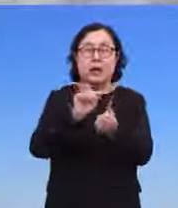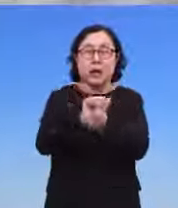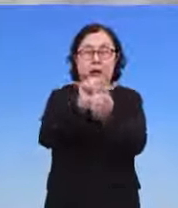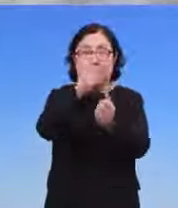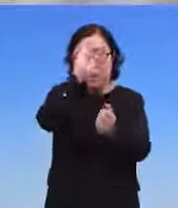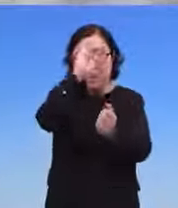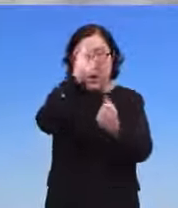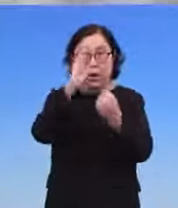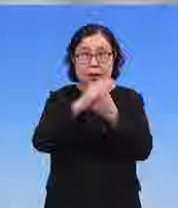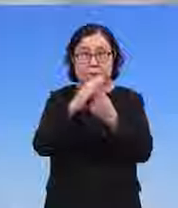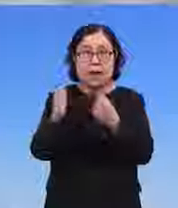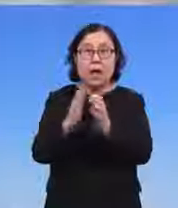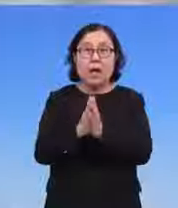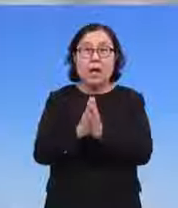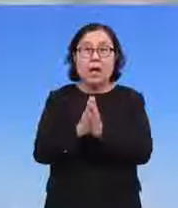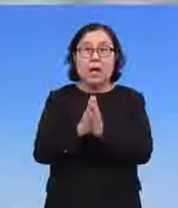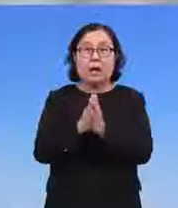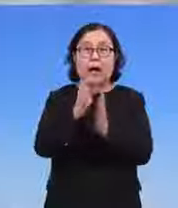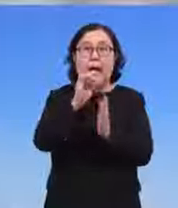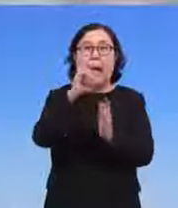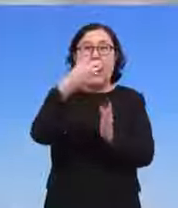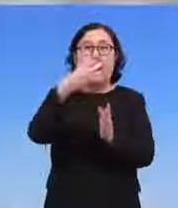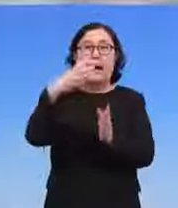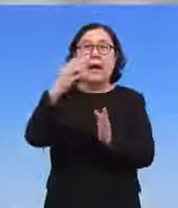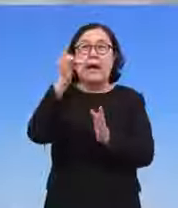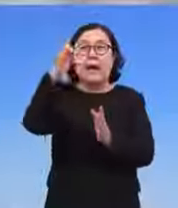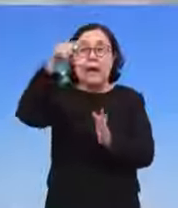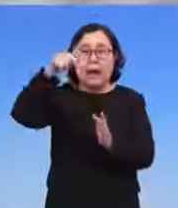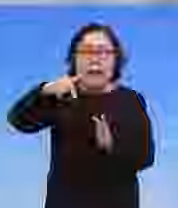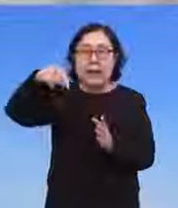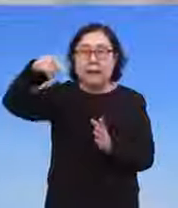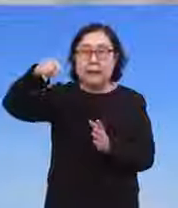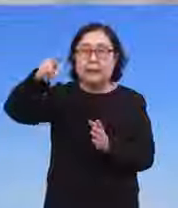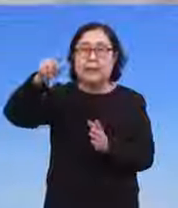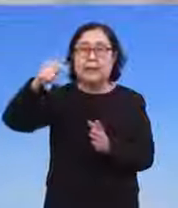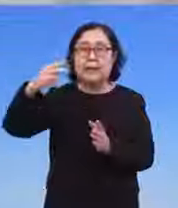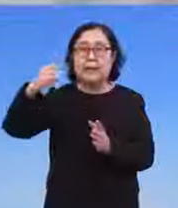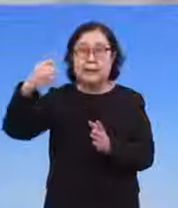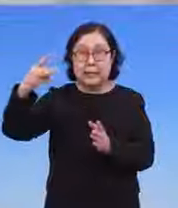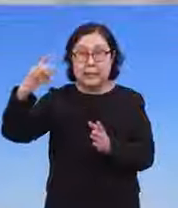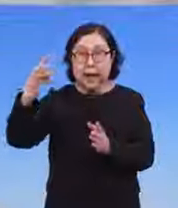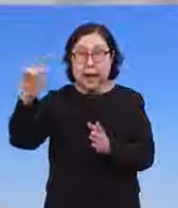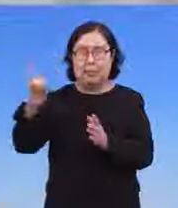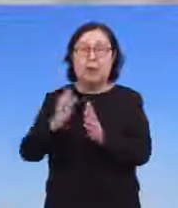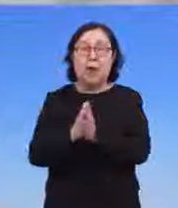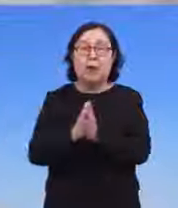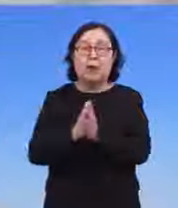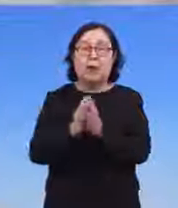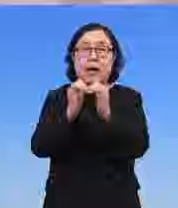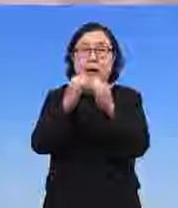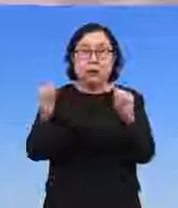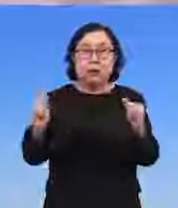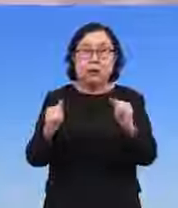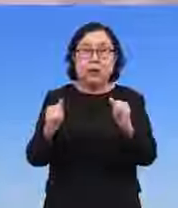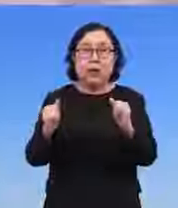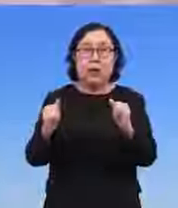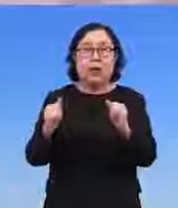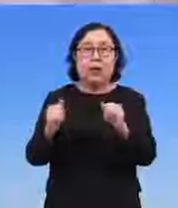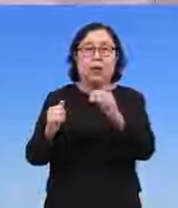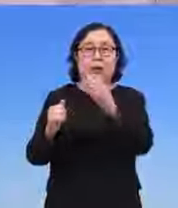통해서도 알렉산드리아 인구의 3분의 2가 사망했다고 할 정도의 끔찍한 결과가 일어난 겁니다.